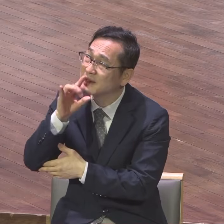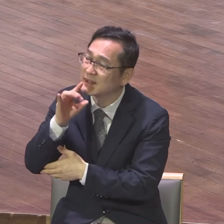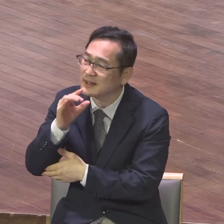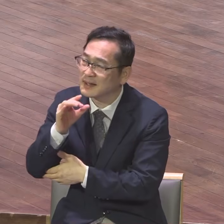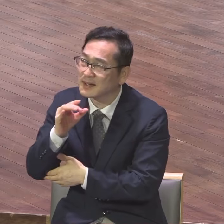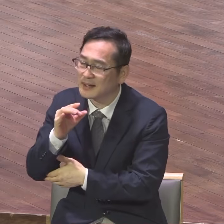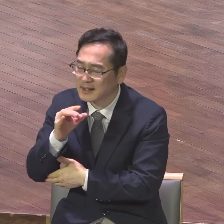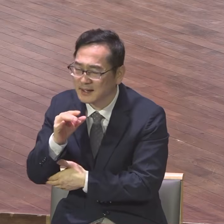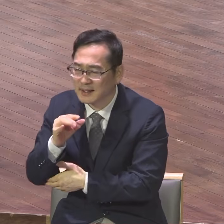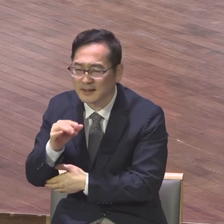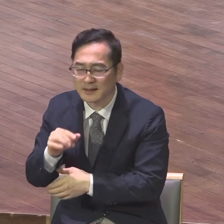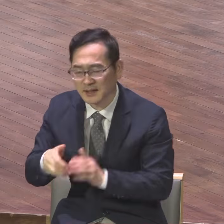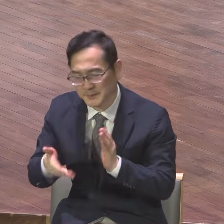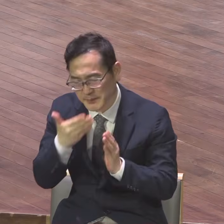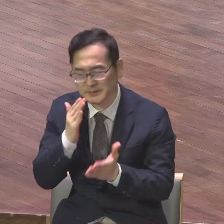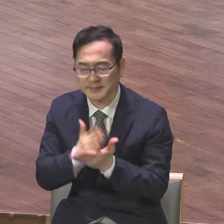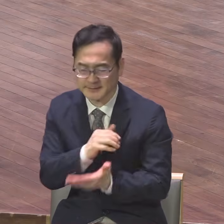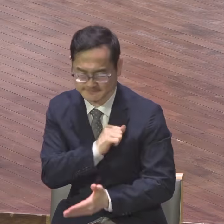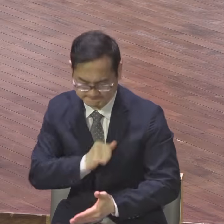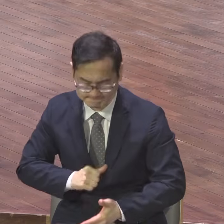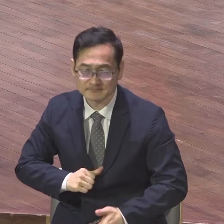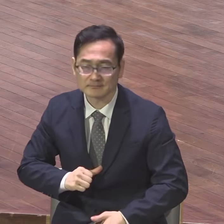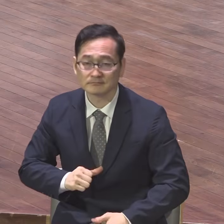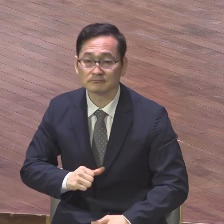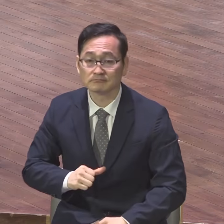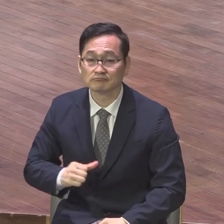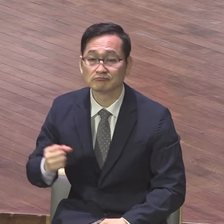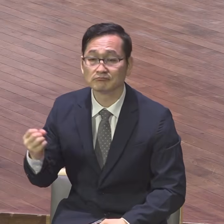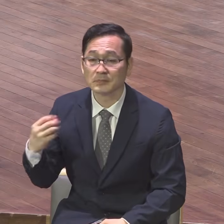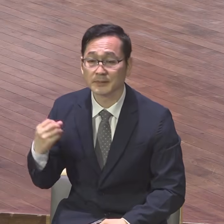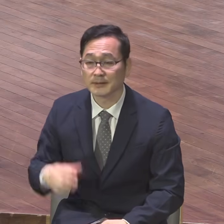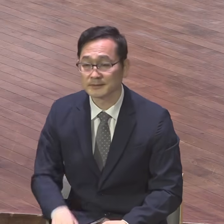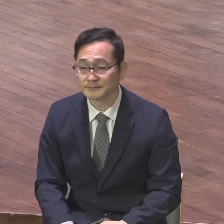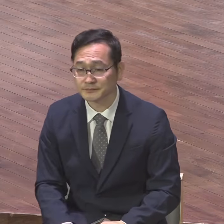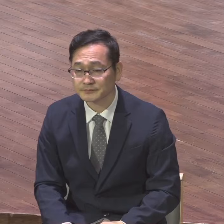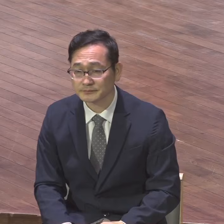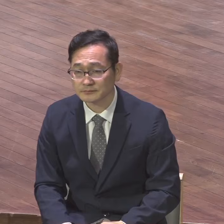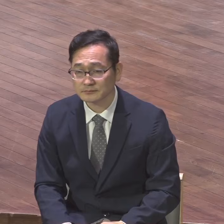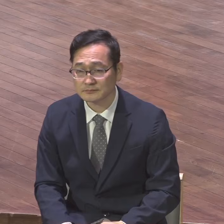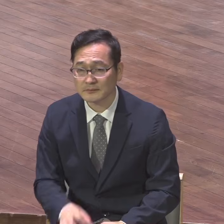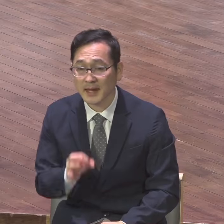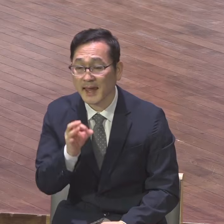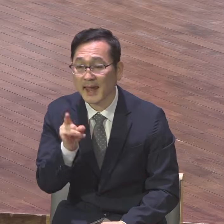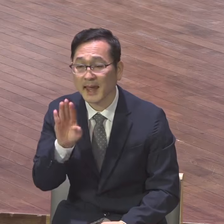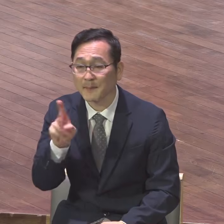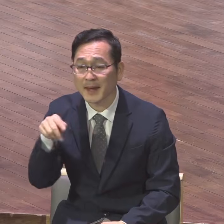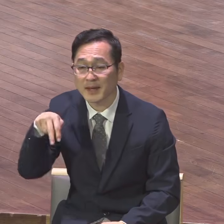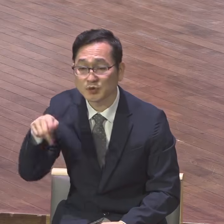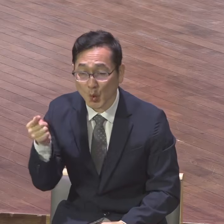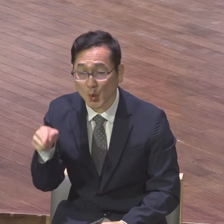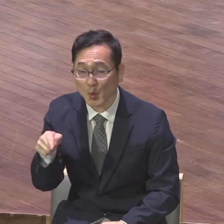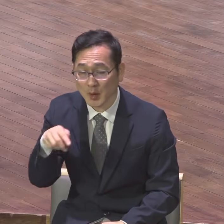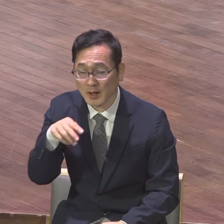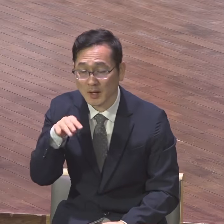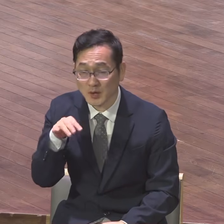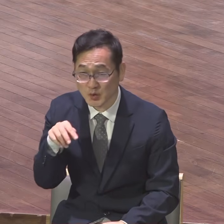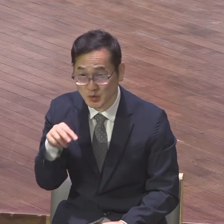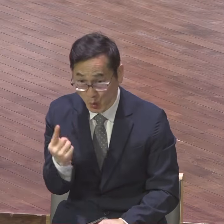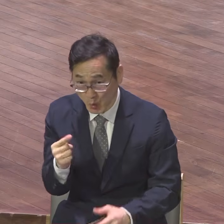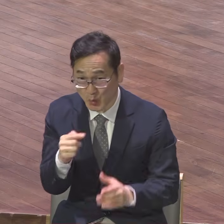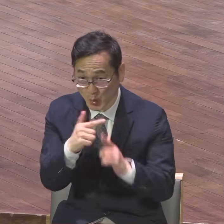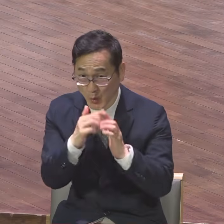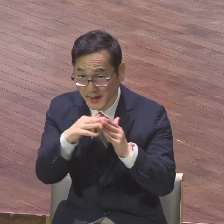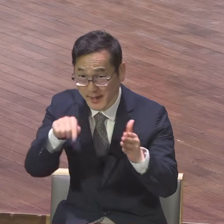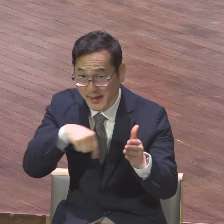그런데 의외로 디모데가 목회하고 있던 에베소 교회 안에 이런 다른 교훈, 거짓된